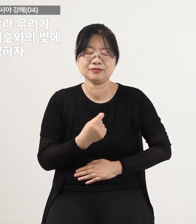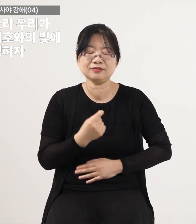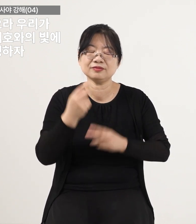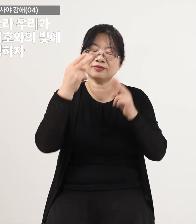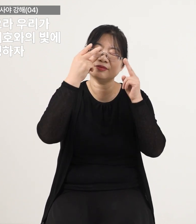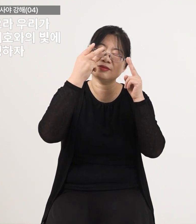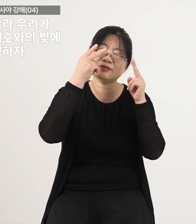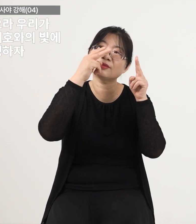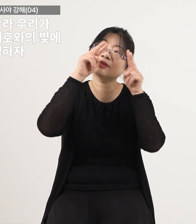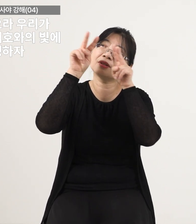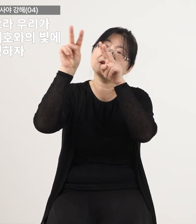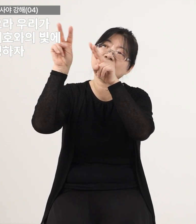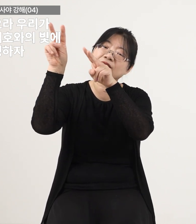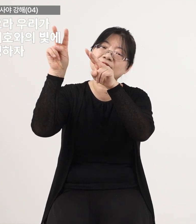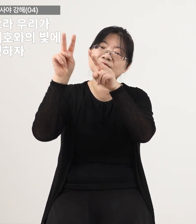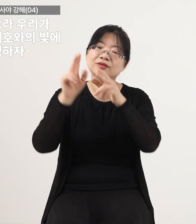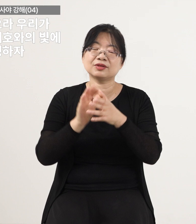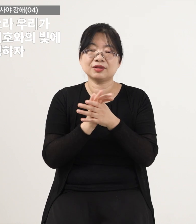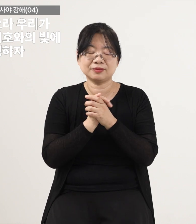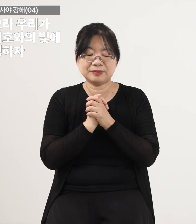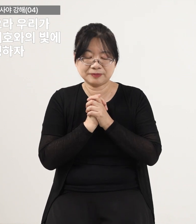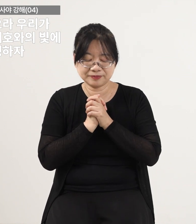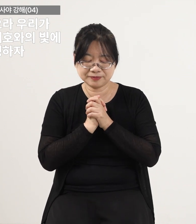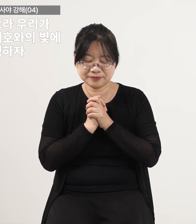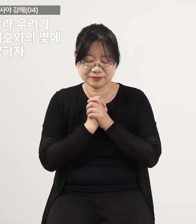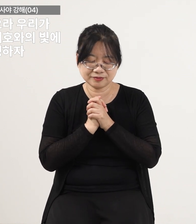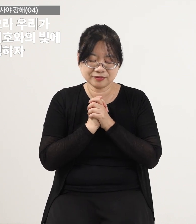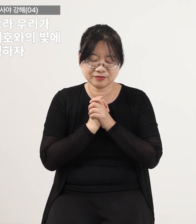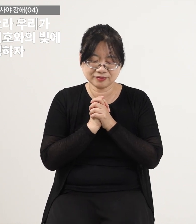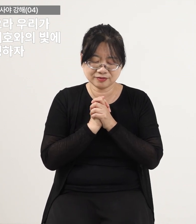원하고 바라고